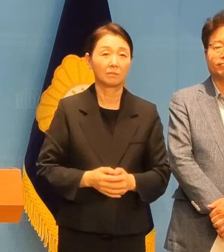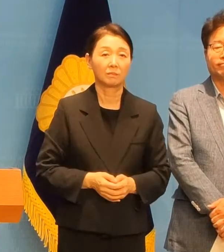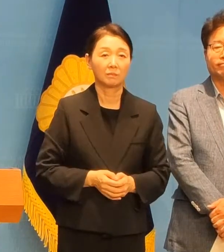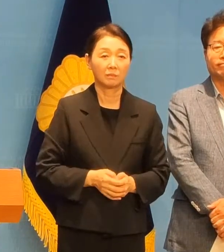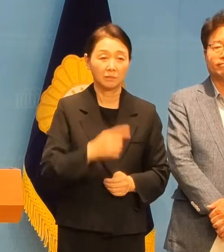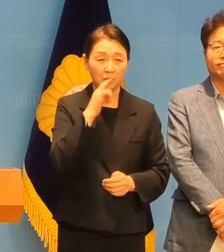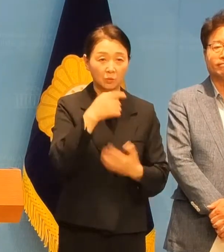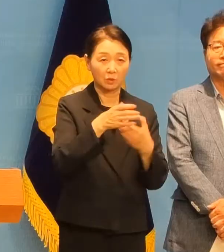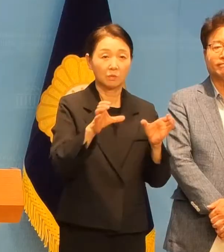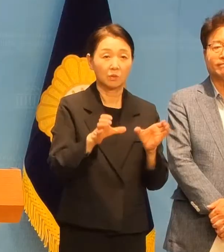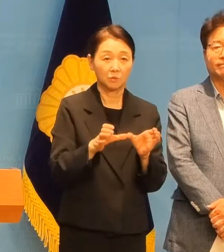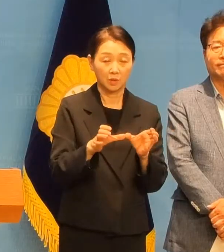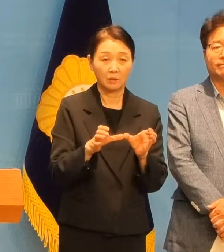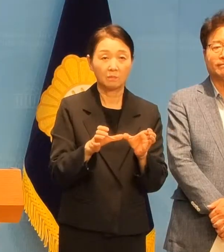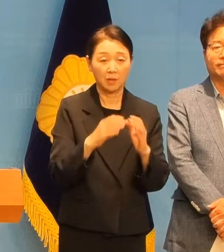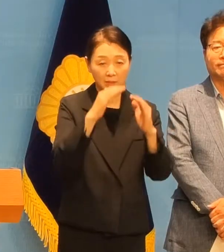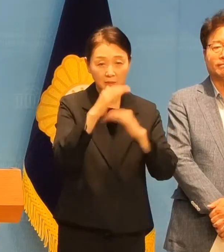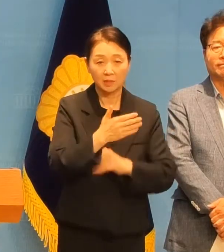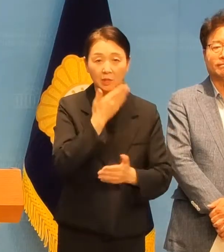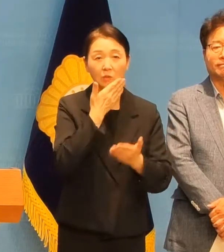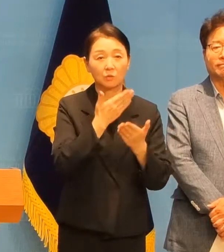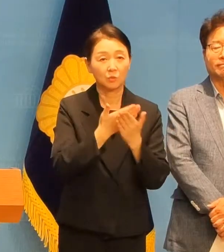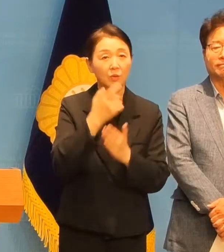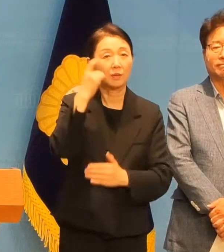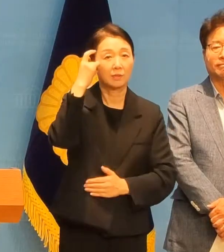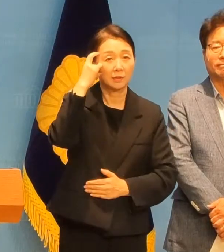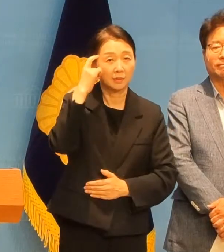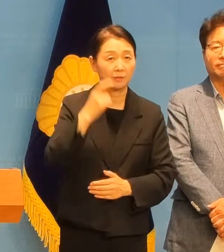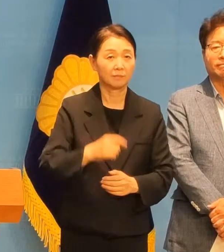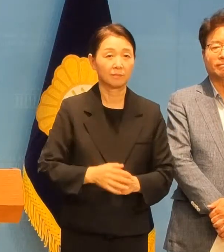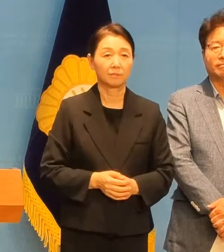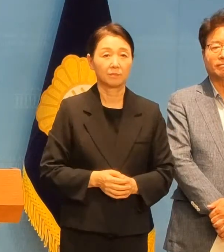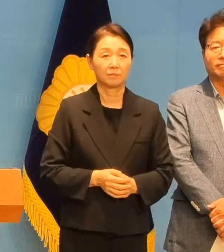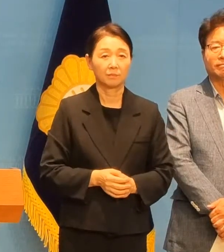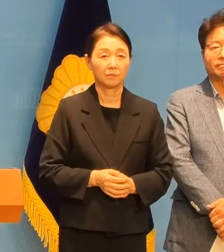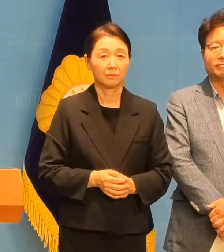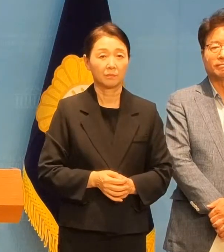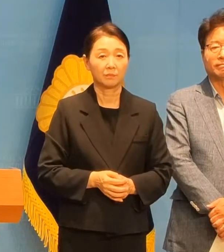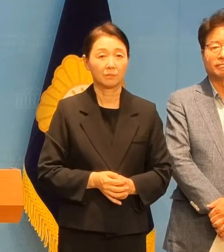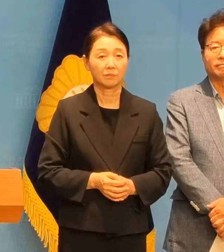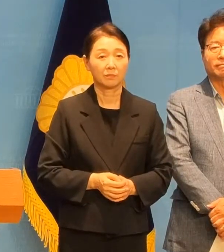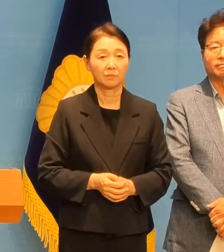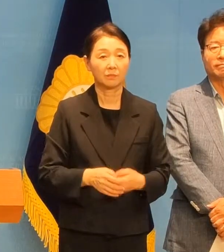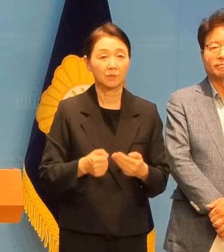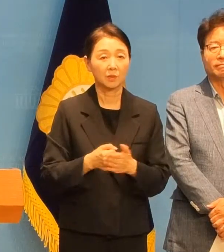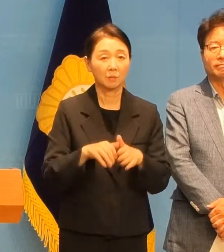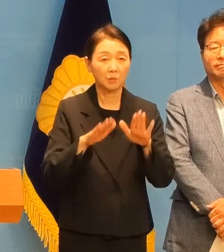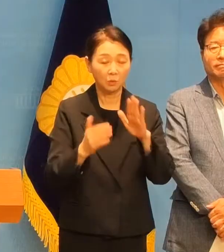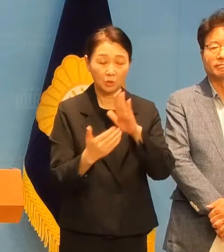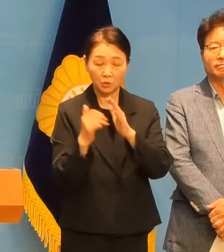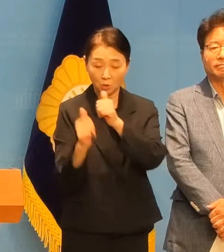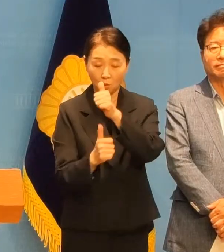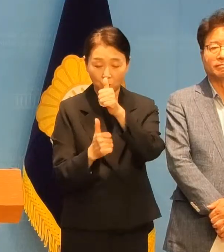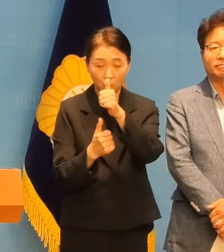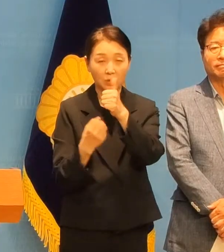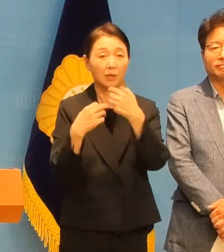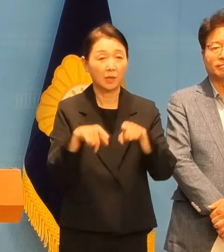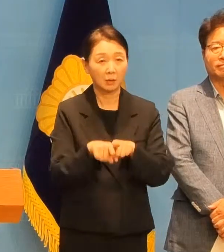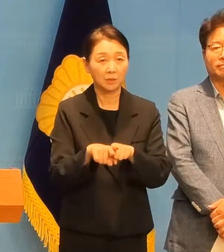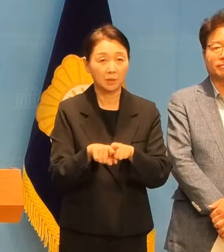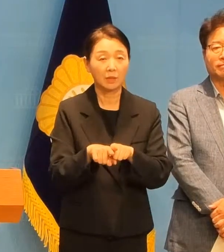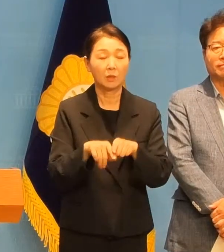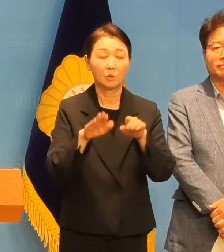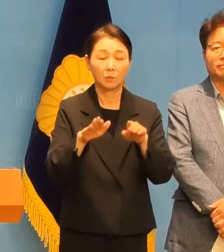저희 민주당은 이 사안을 매우 심각한 사안으로 보고 있습니다. 그래서 오늘 최고위원들과 함께